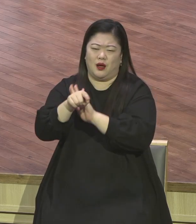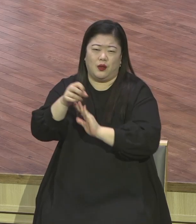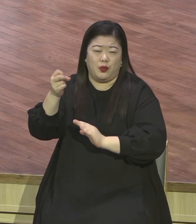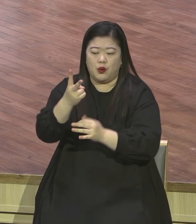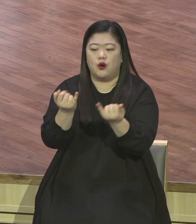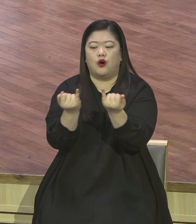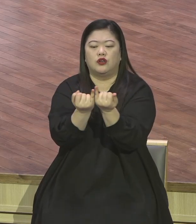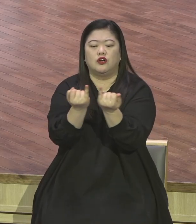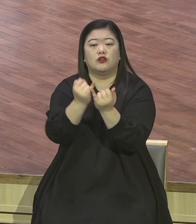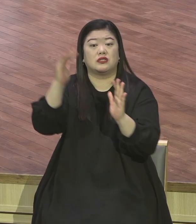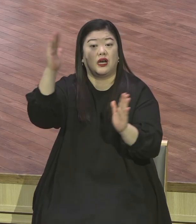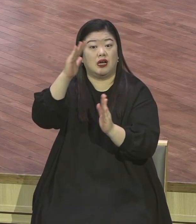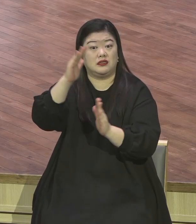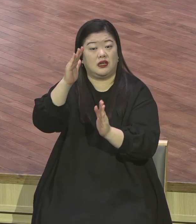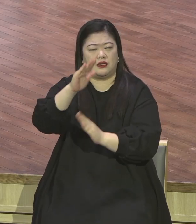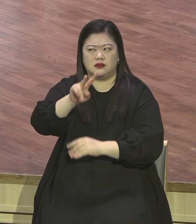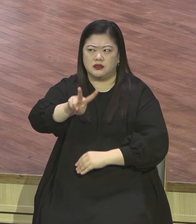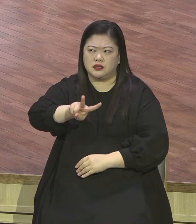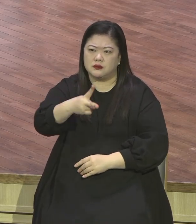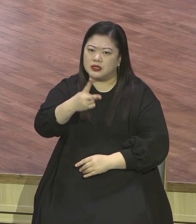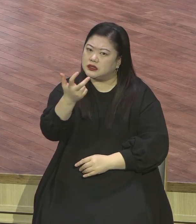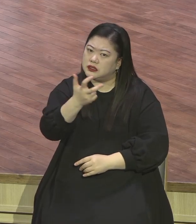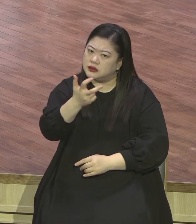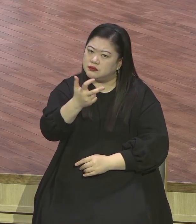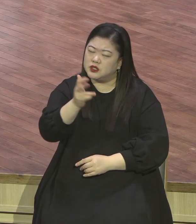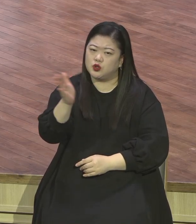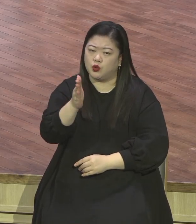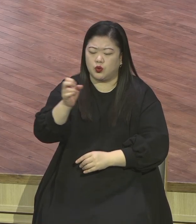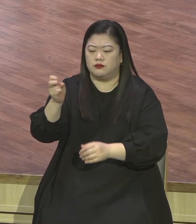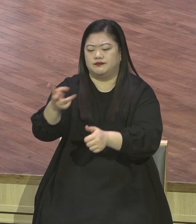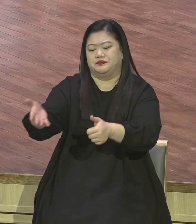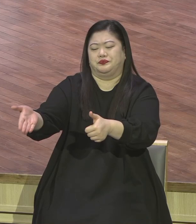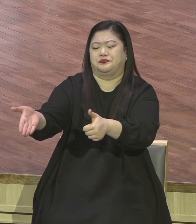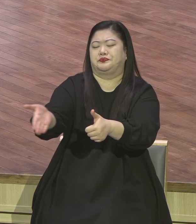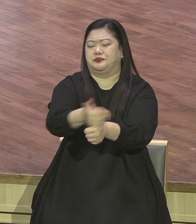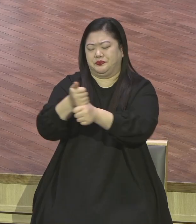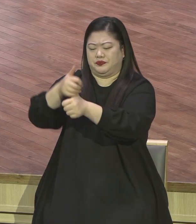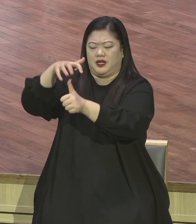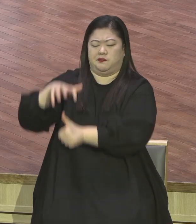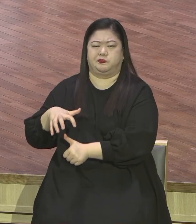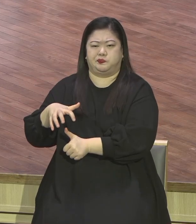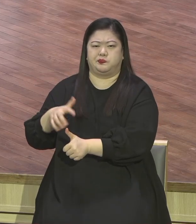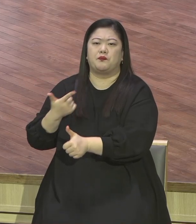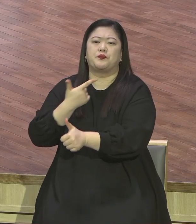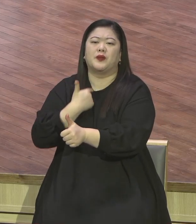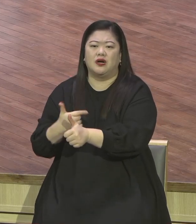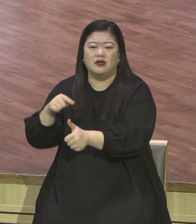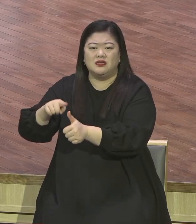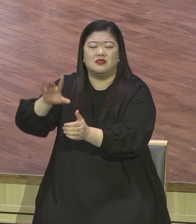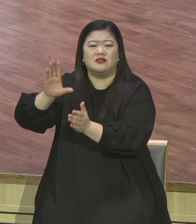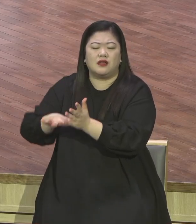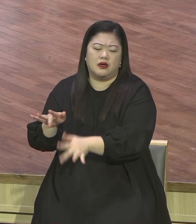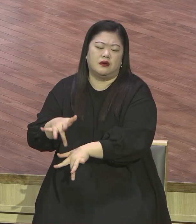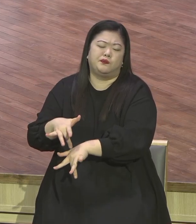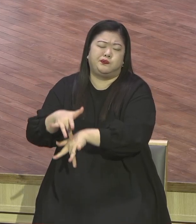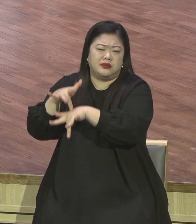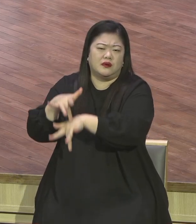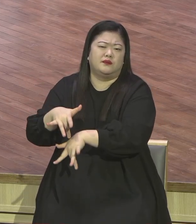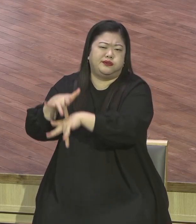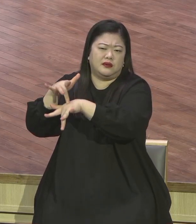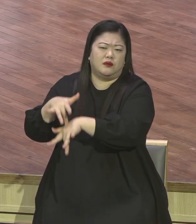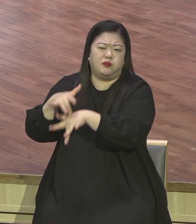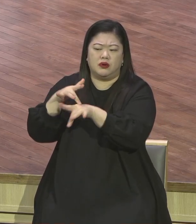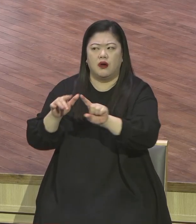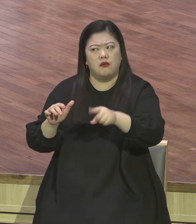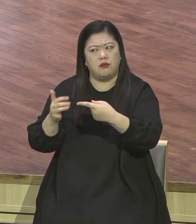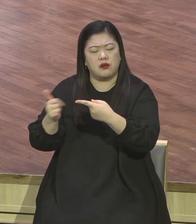270명을 납치했어요. 그래가지고 못 찾은 이 학생이 100명이 넘어요. 왜 그 애들을